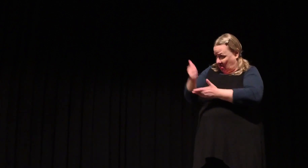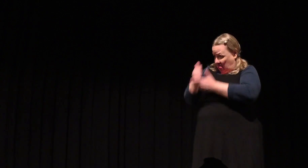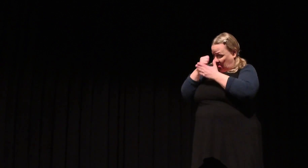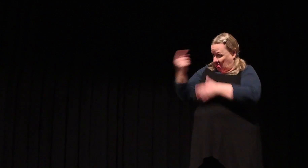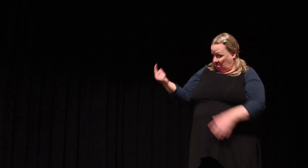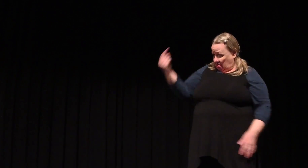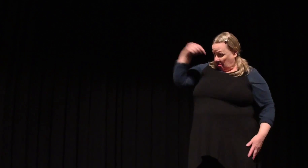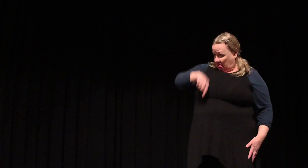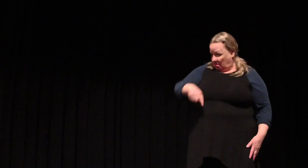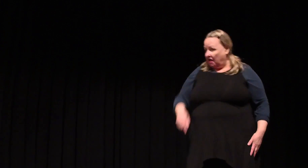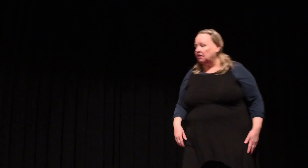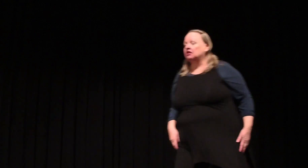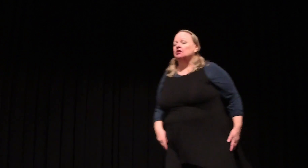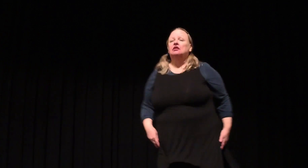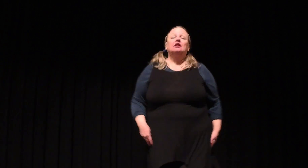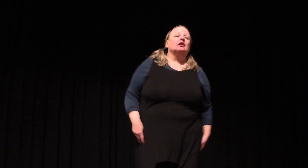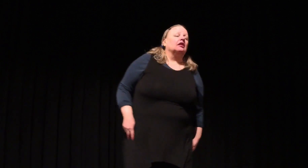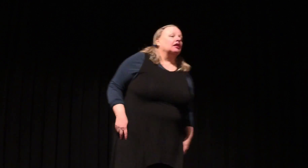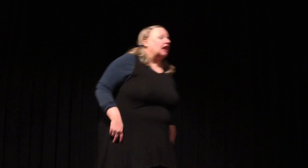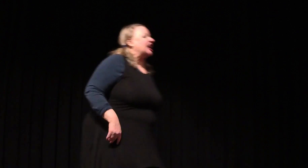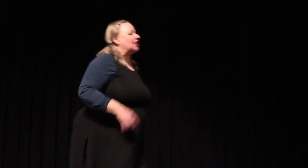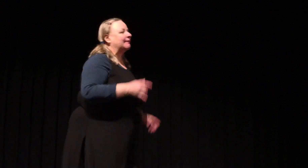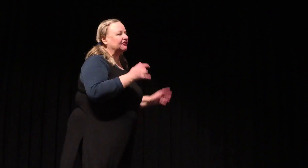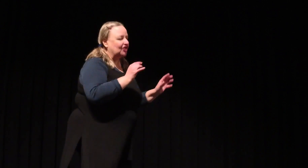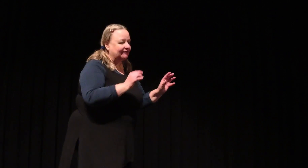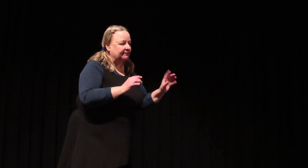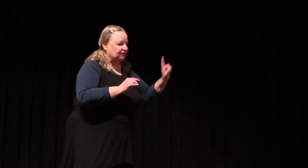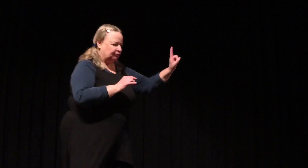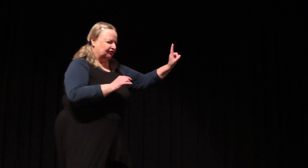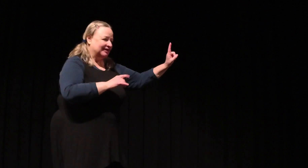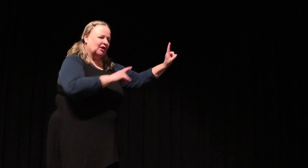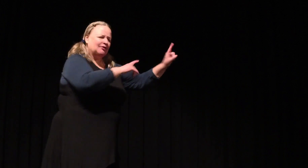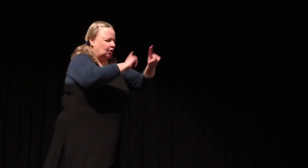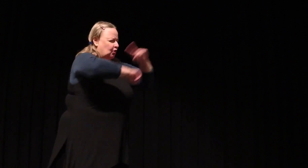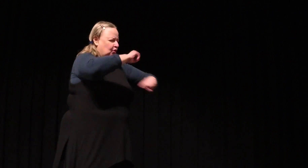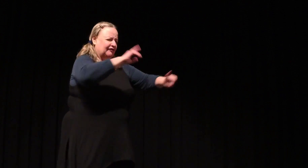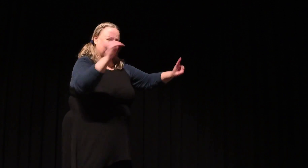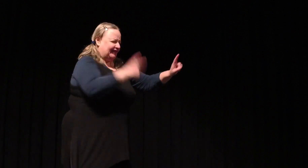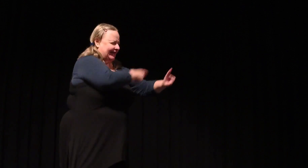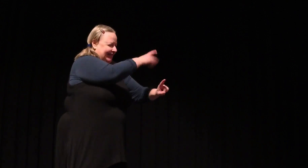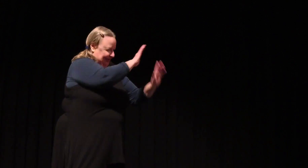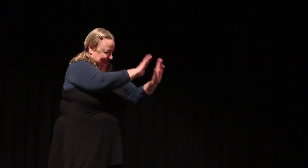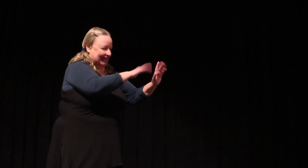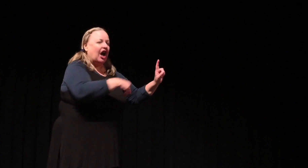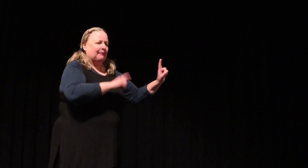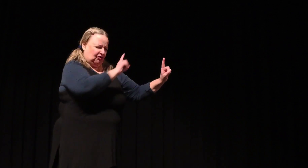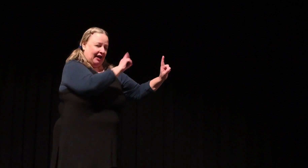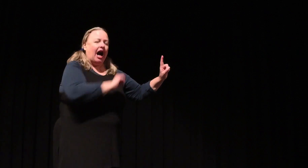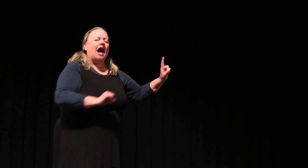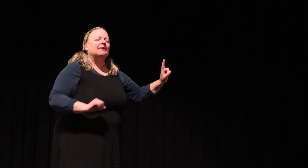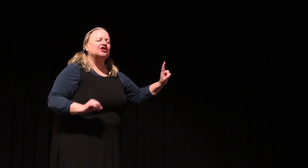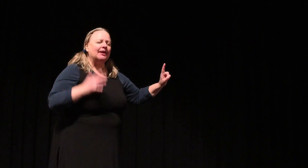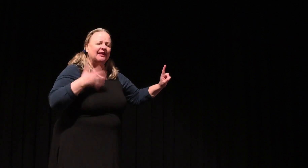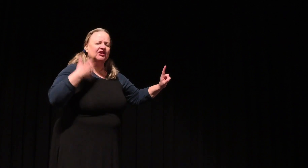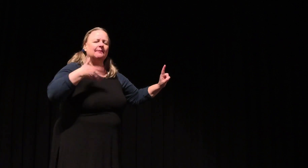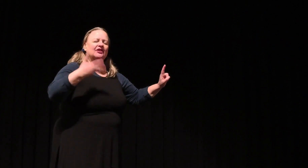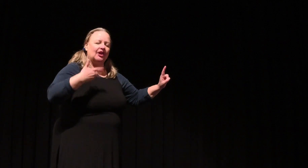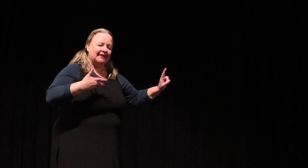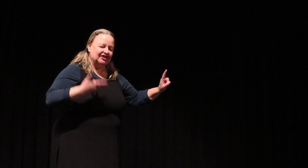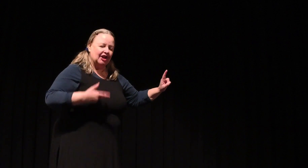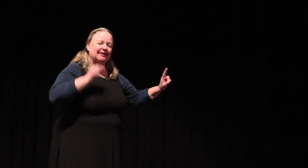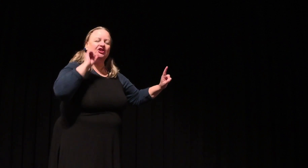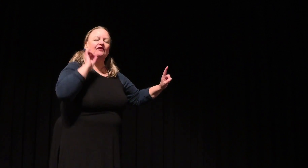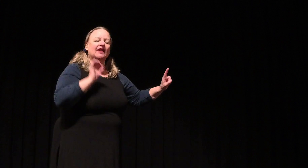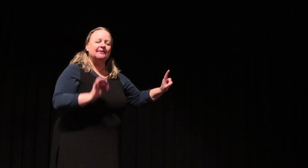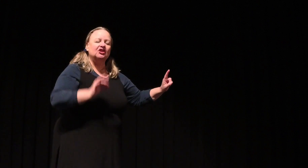veut pas tomber, là. Est-ce que vous pouvez nous aider? Est-ce que vous pouvez venir sur place, s'il vous plaît? Attends une minute, là. L'interprète, vous signez très rapidement. Là.